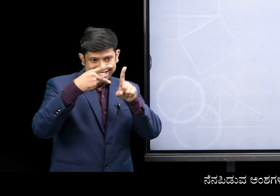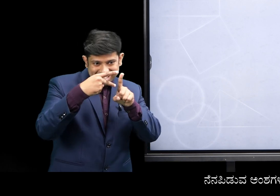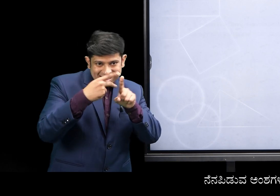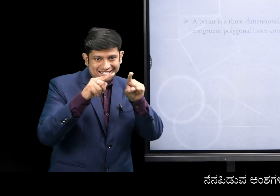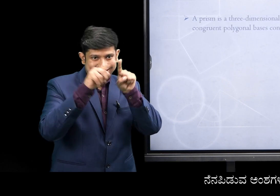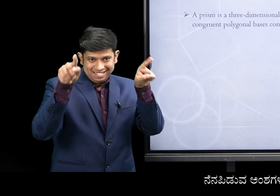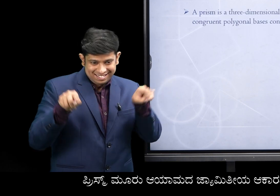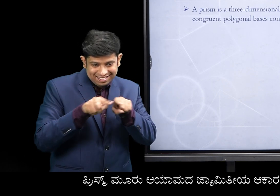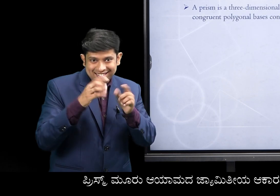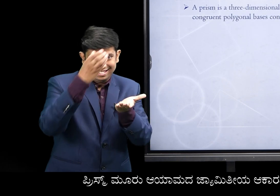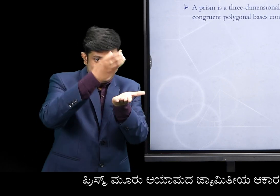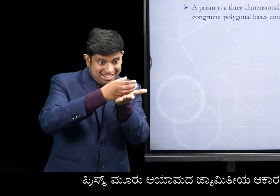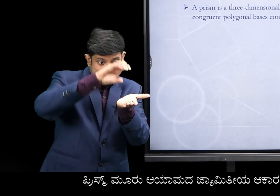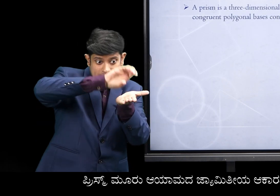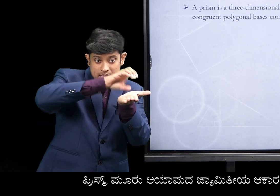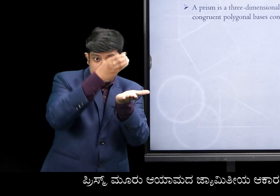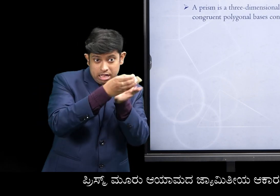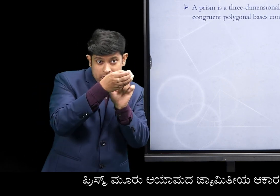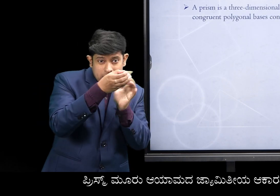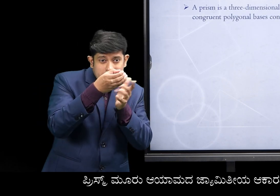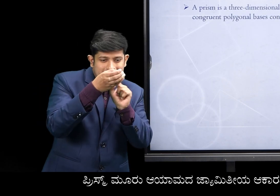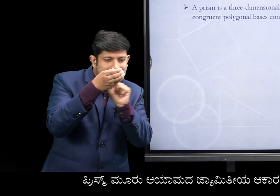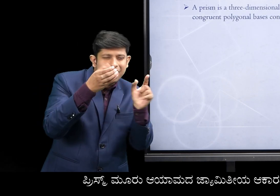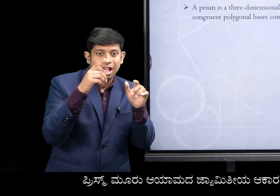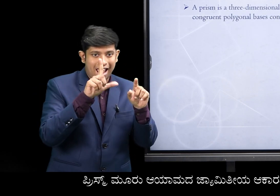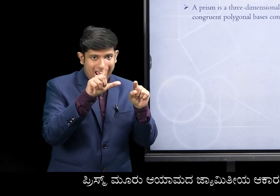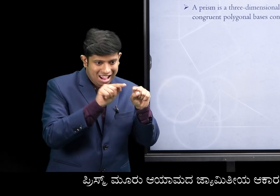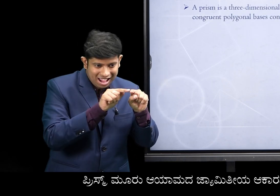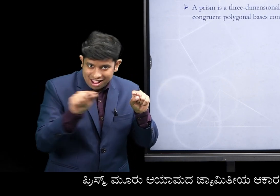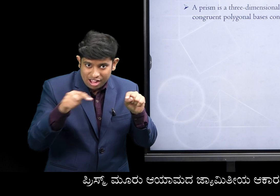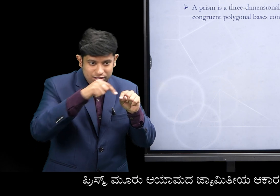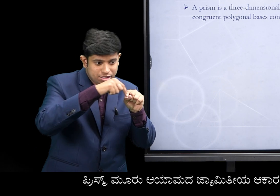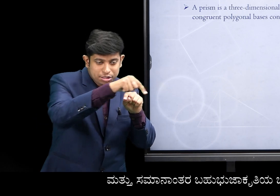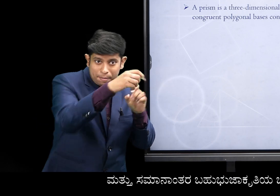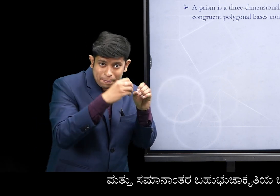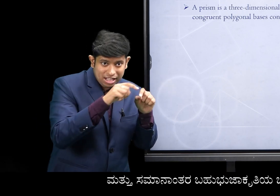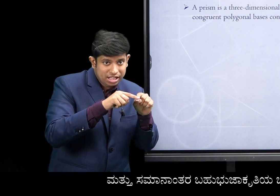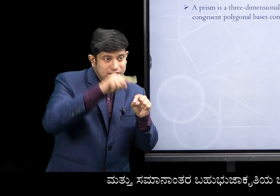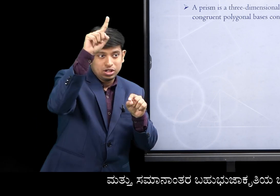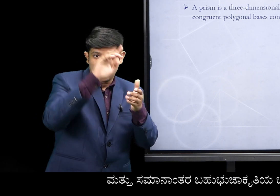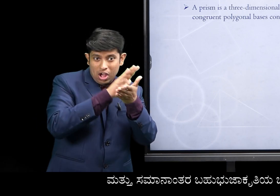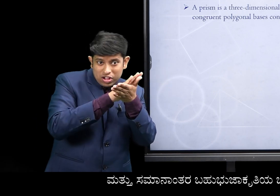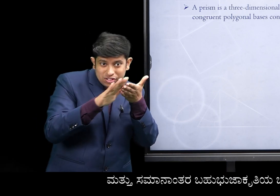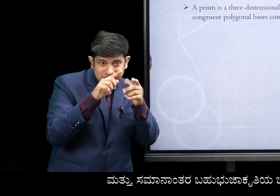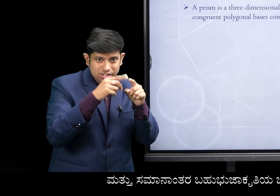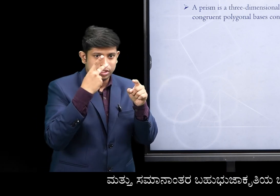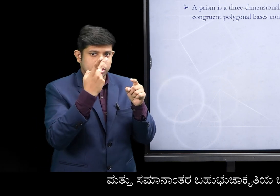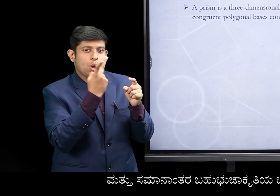ಅಂಶಗಳು ಏನಂದ್ರೆ, ಪ್ರಿಸಮ್‌ನ 3 ಆಯಾಮದ ಜ್ಯಾಮಿತೀಯ ಆಕಾರವಾಗಿದ್ದು, 2 ಸಮಾನಾಂತರ ಮತ್ತು ಬಹುಭುಜಾಕೃತಿಯ ಬೇಸ್‌ಗಳಿಂದ